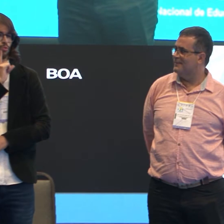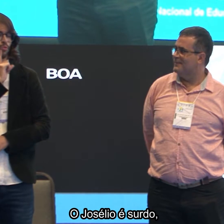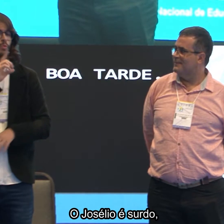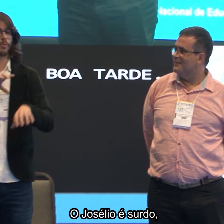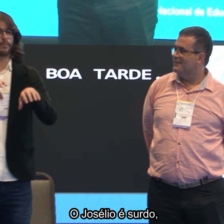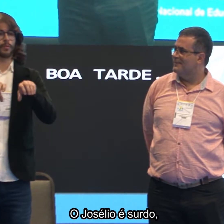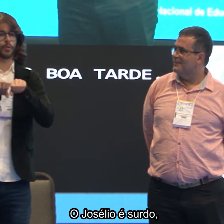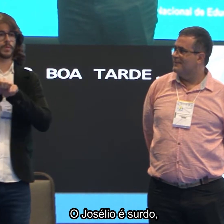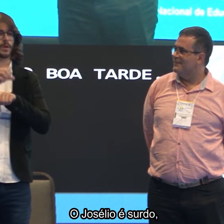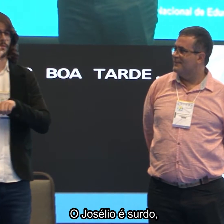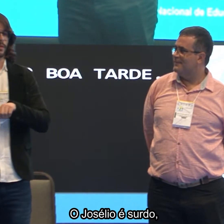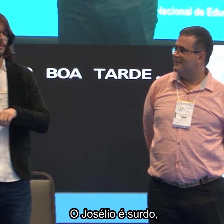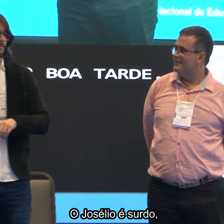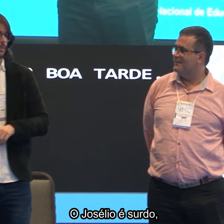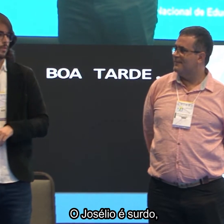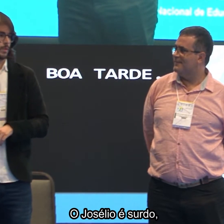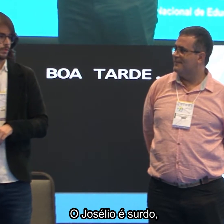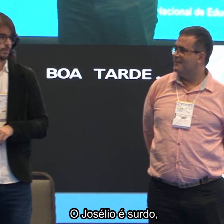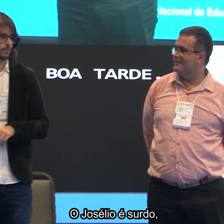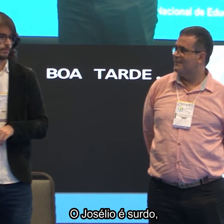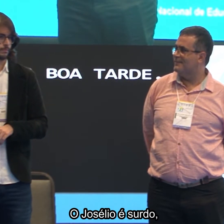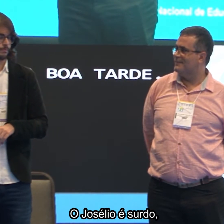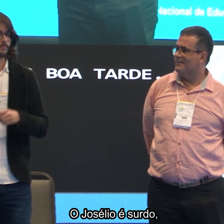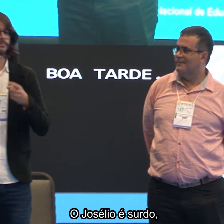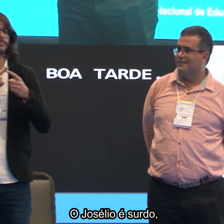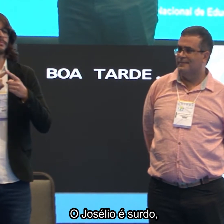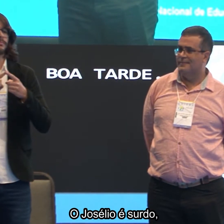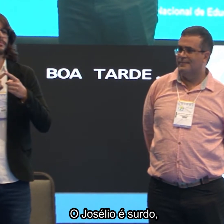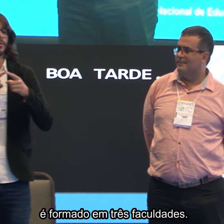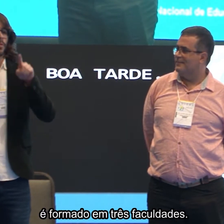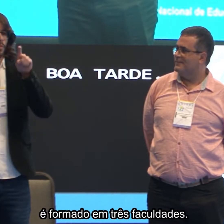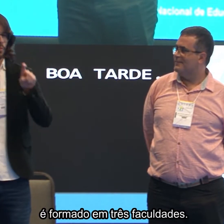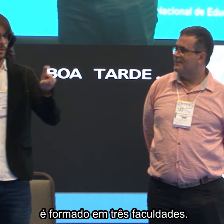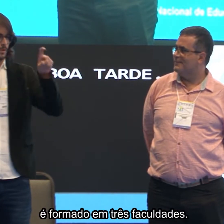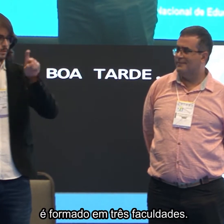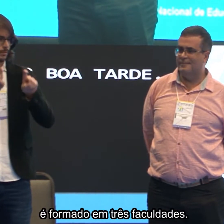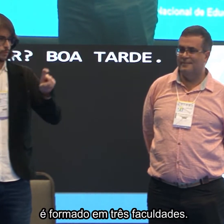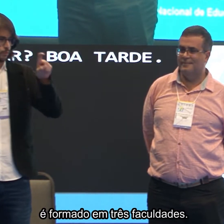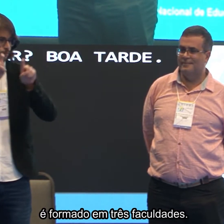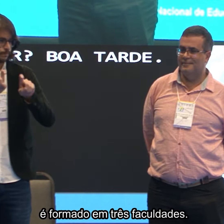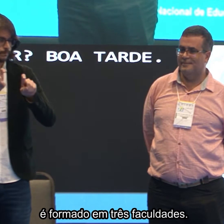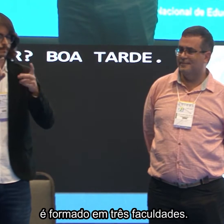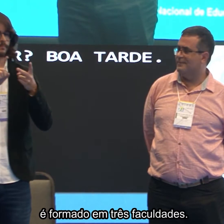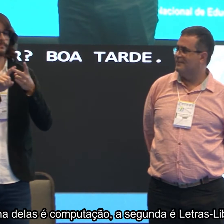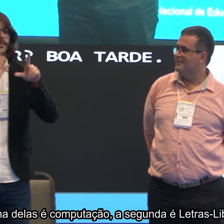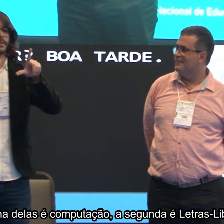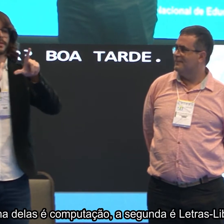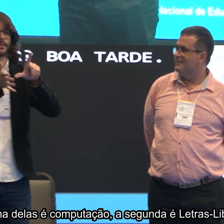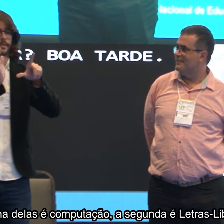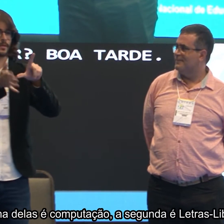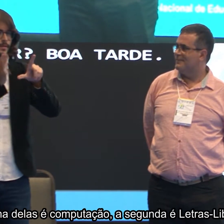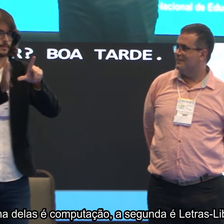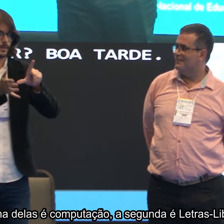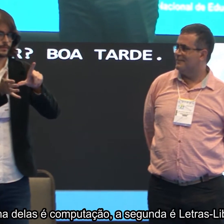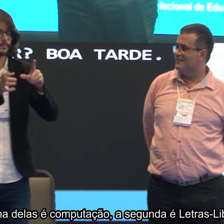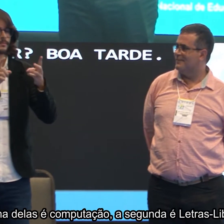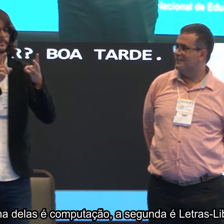O Josélio é surdo. Ele é formado em 3 faculdades. Ele é formado em 3 faculdades. Uma delas é computação,